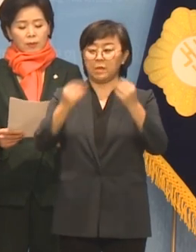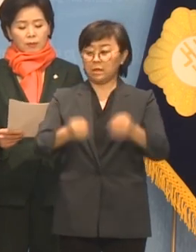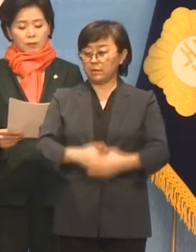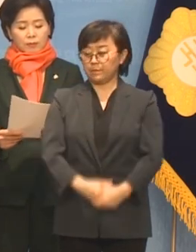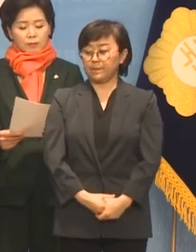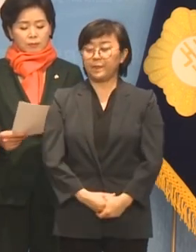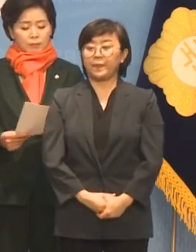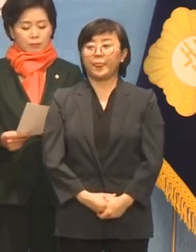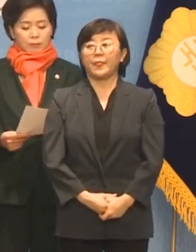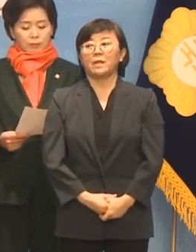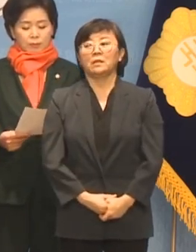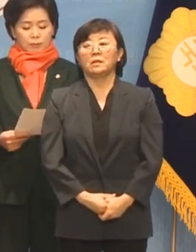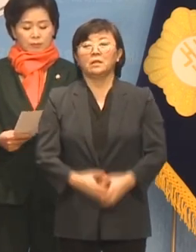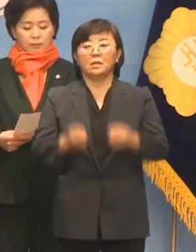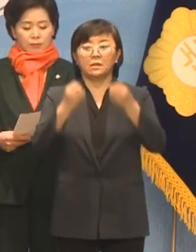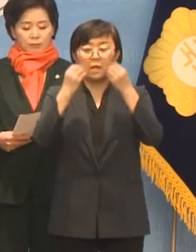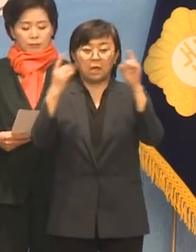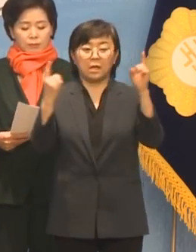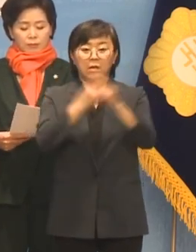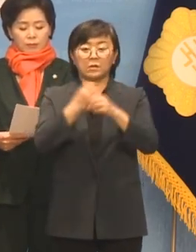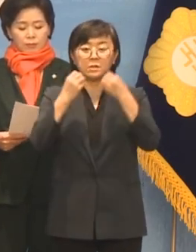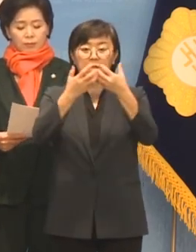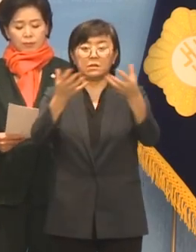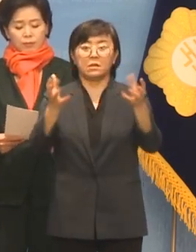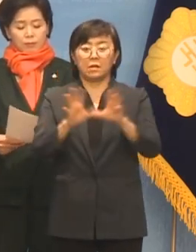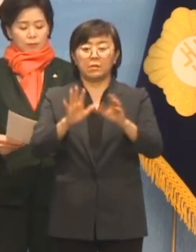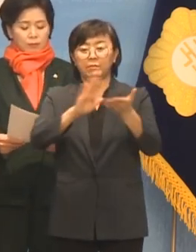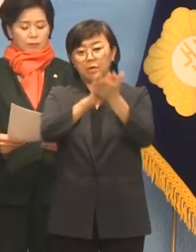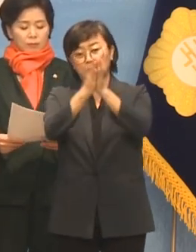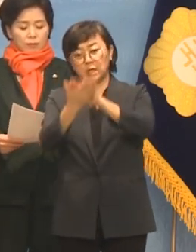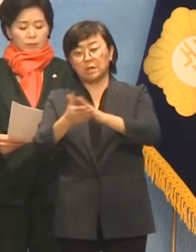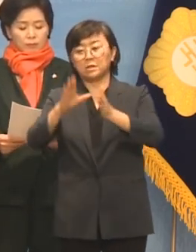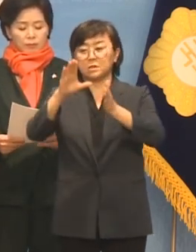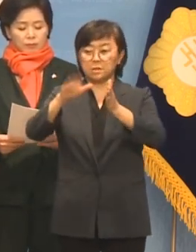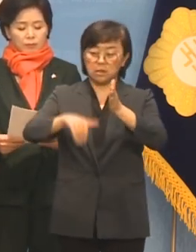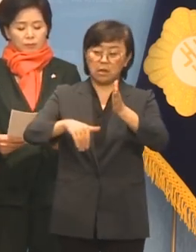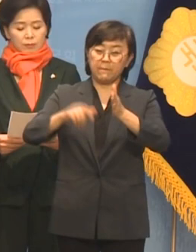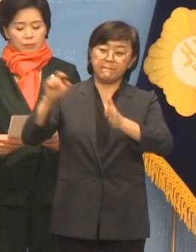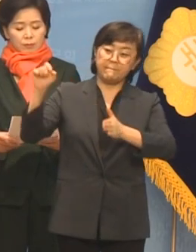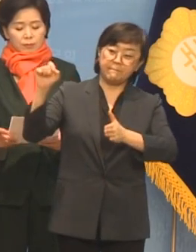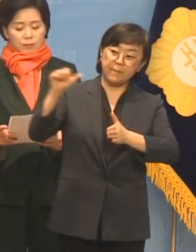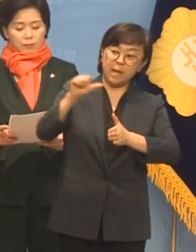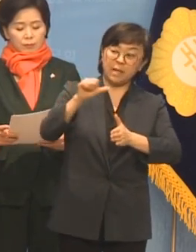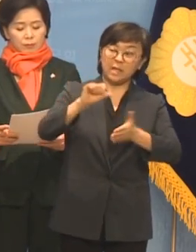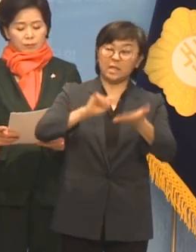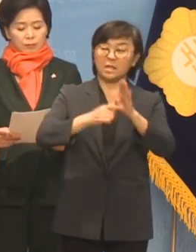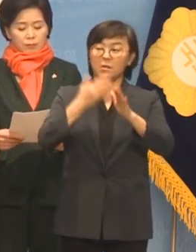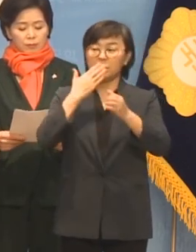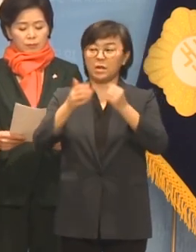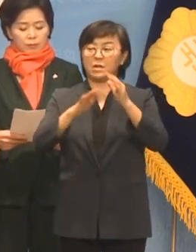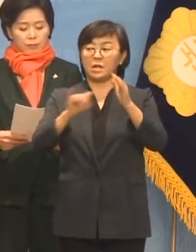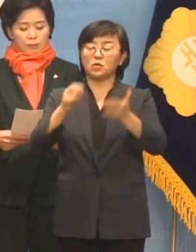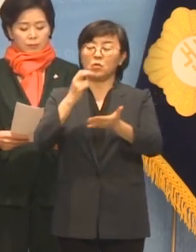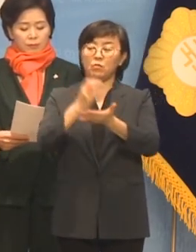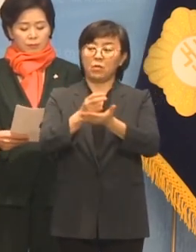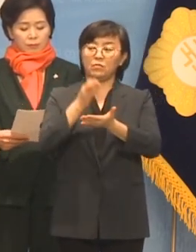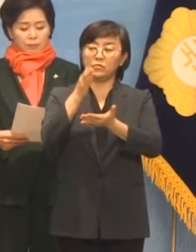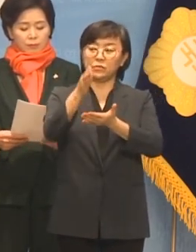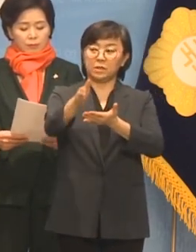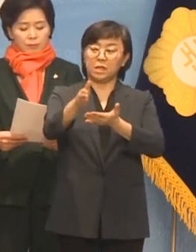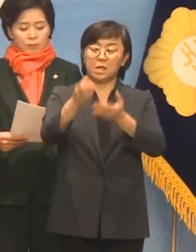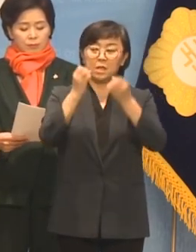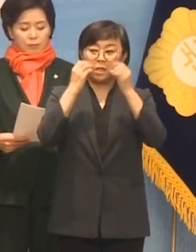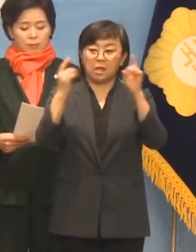많습니다. 개혁신당은 변화하는 시대상을 신속히 반영할 수 있는 가족법 분야에 관한